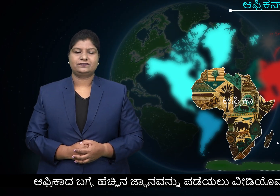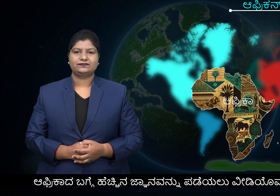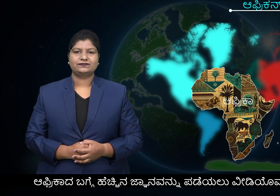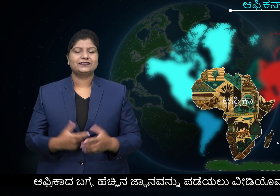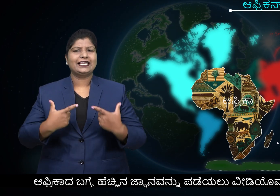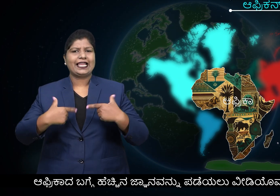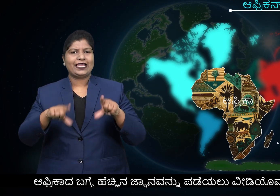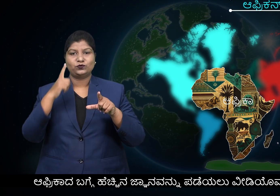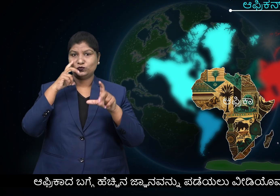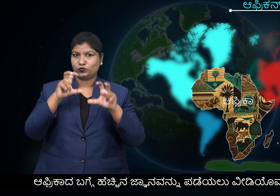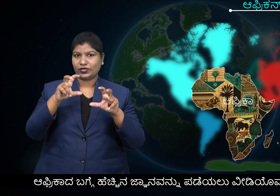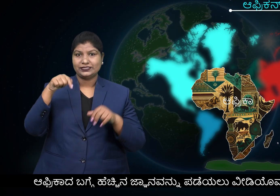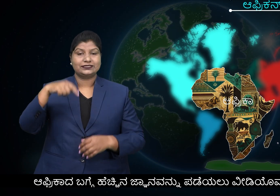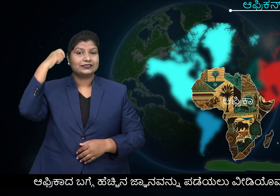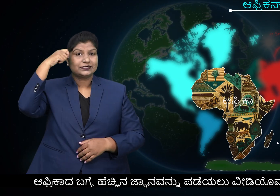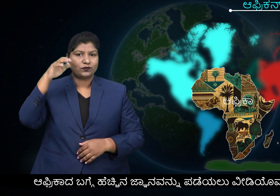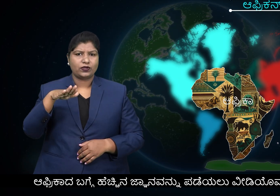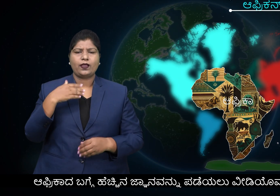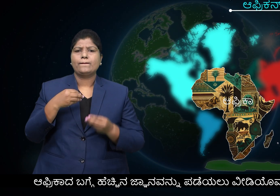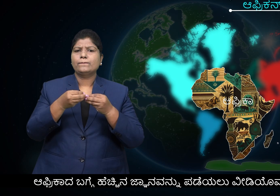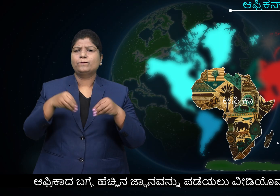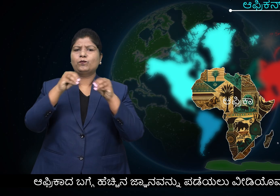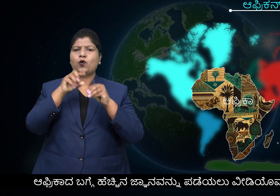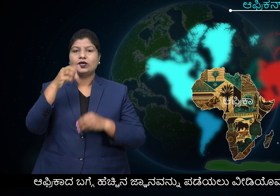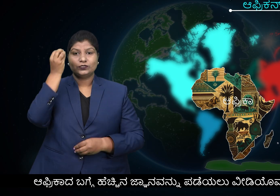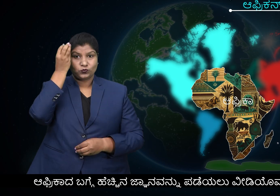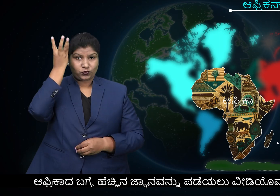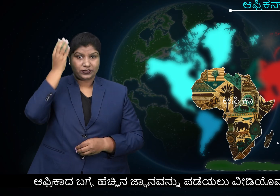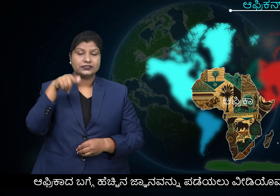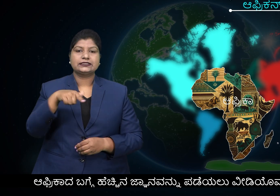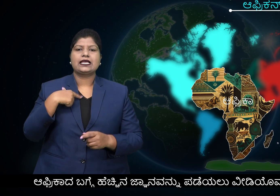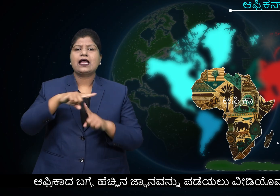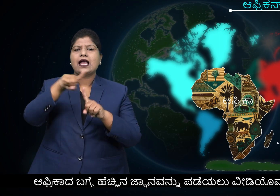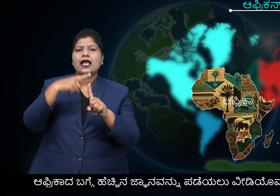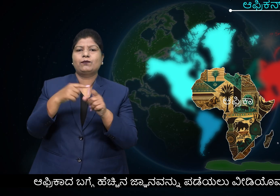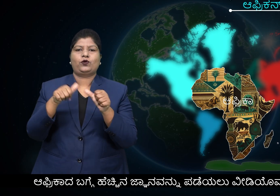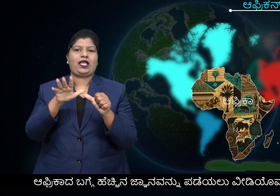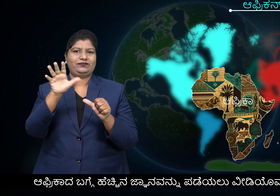ಆಫ್ರಿಕಾದ ಬಗ್ಗೆ ಹೆಚ್ಚಿನ ಜ್ಞಾನವನ್ನು ಪಡೆಯಲು ವಿಡಿಯೋವನ್ನು ನೋಡೋಣ.